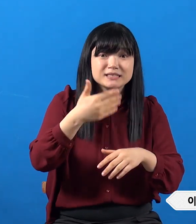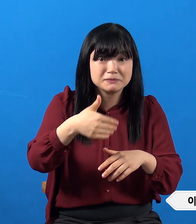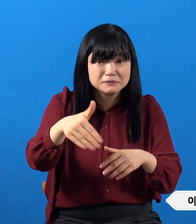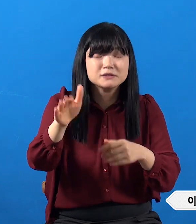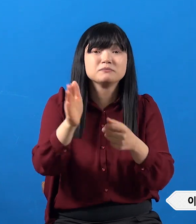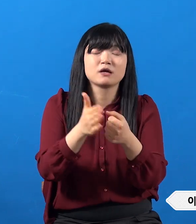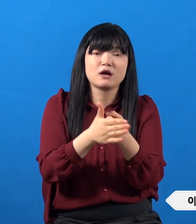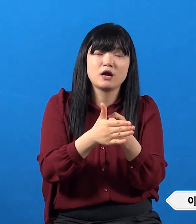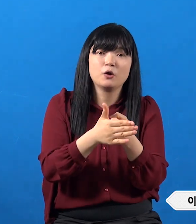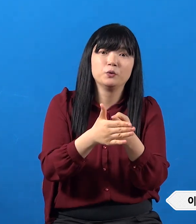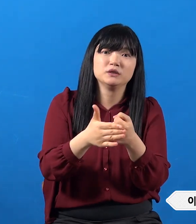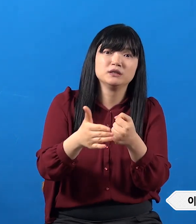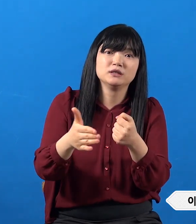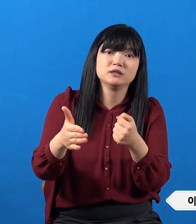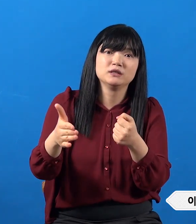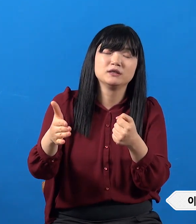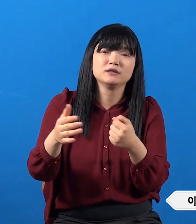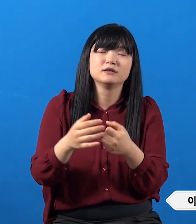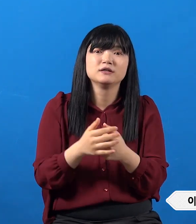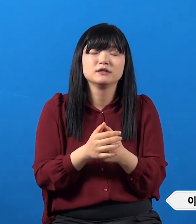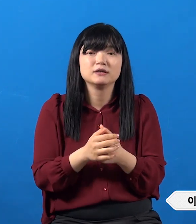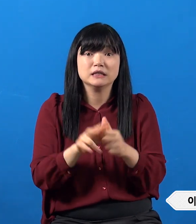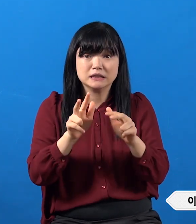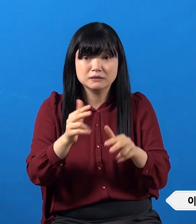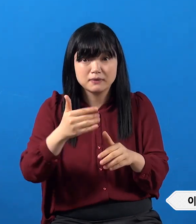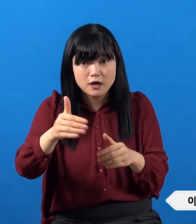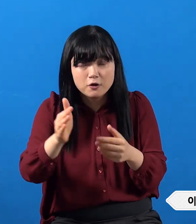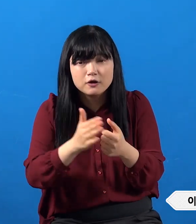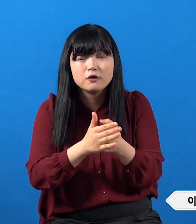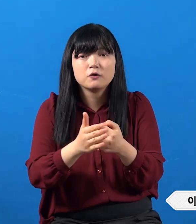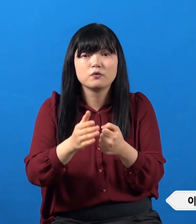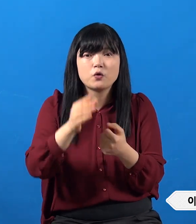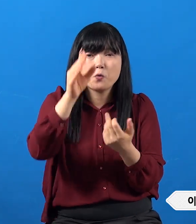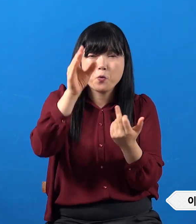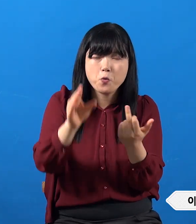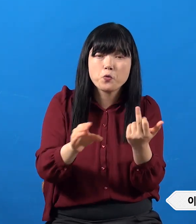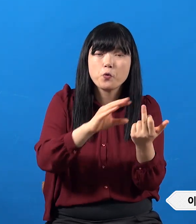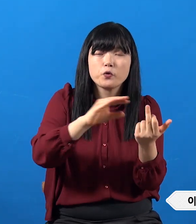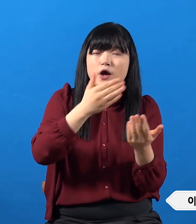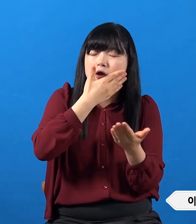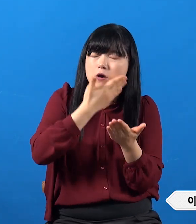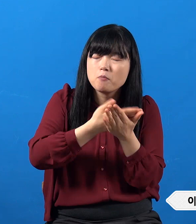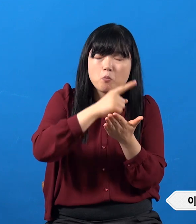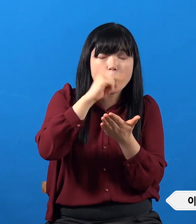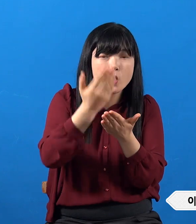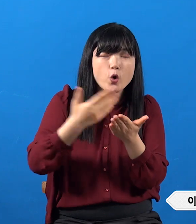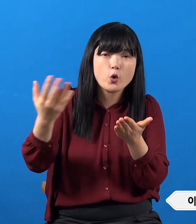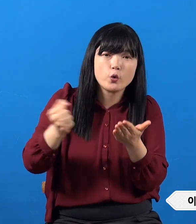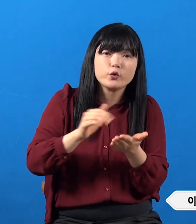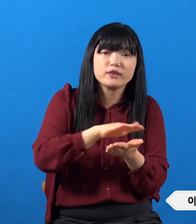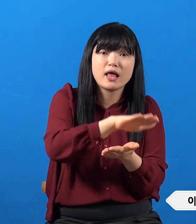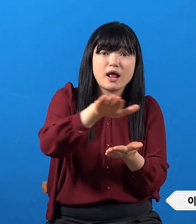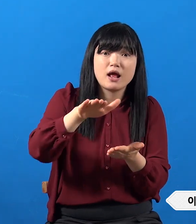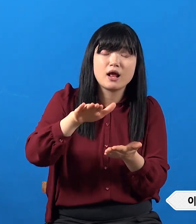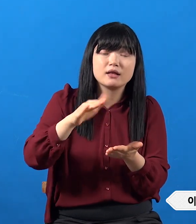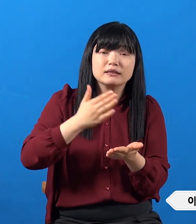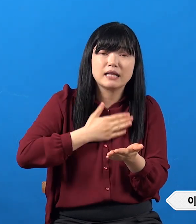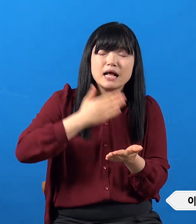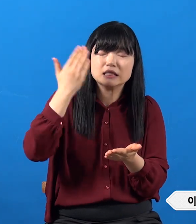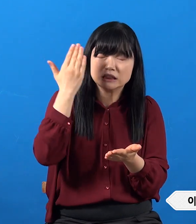주께로 지금 가오니. 내가 주께로 지금 가오니. 골고다의 보혈로 날 씻어